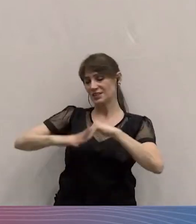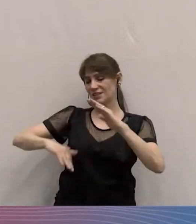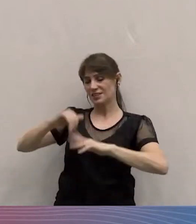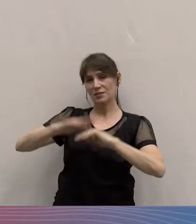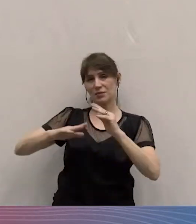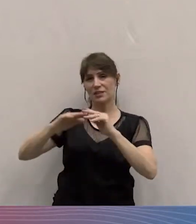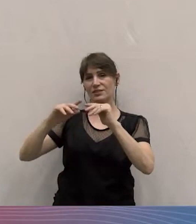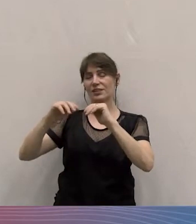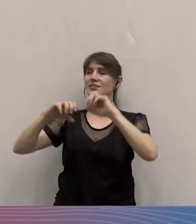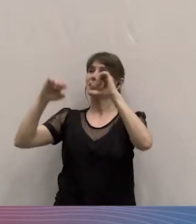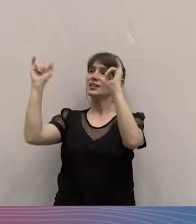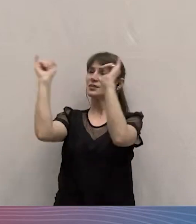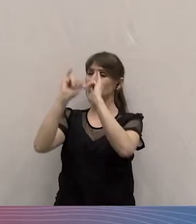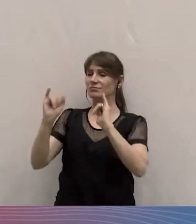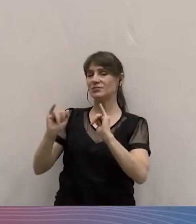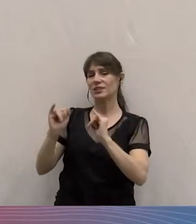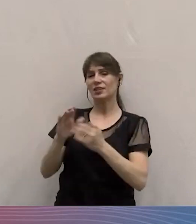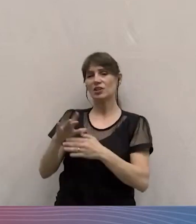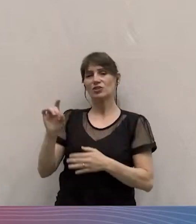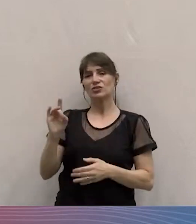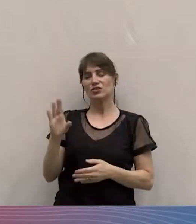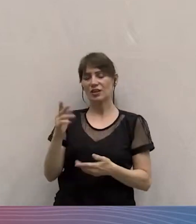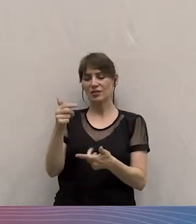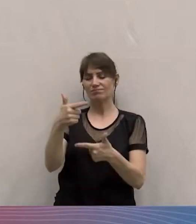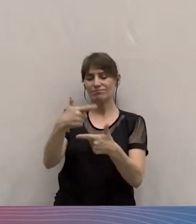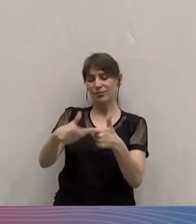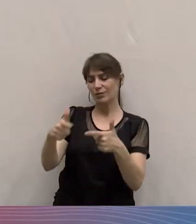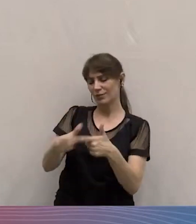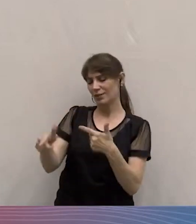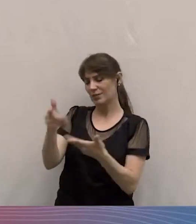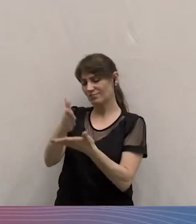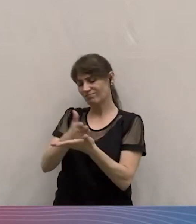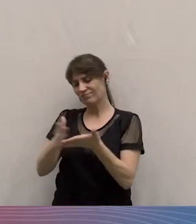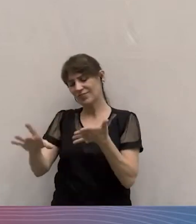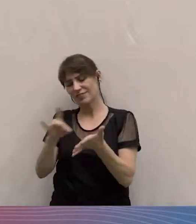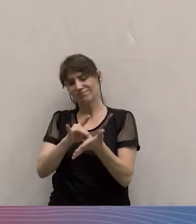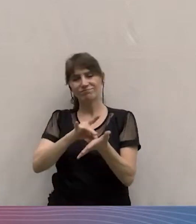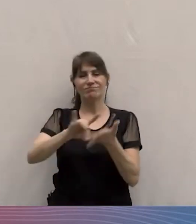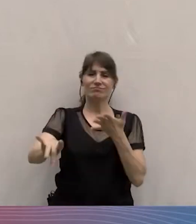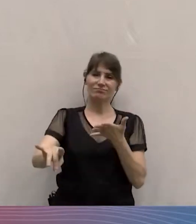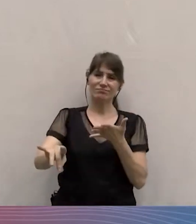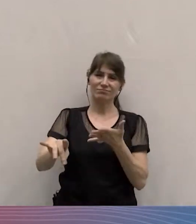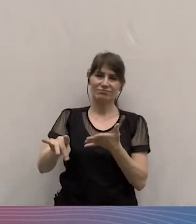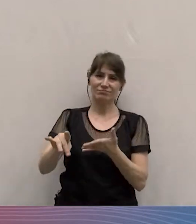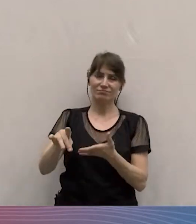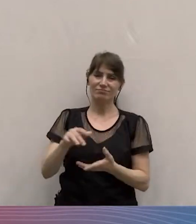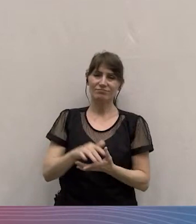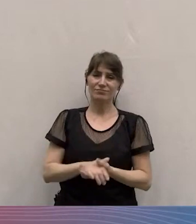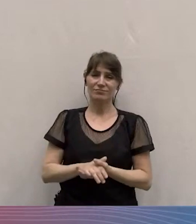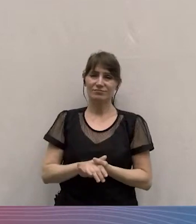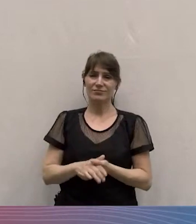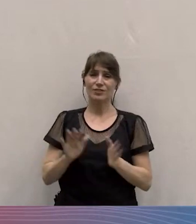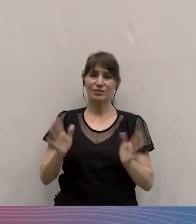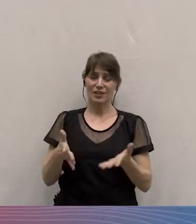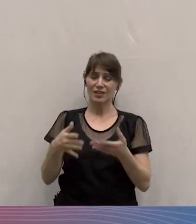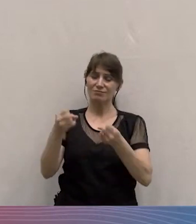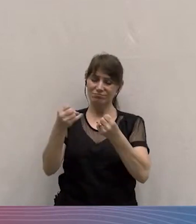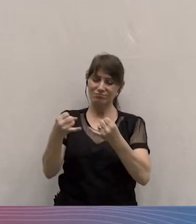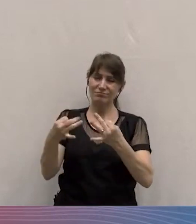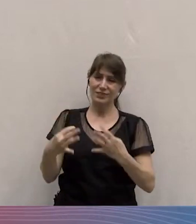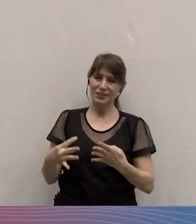de adoração a Deus, irmão, que só causam divisão e inimizade. É ou não é? Por isso, irmão, estou falando para